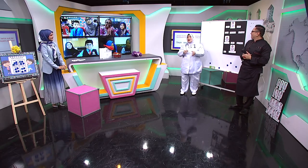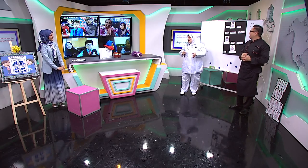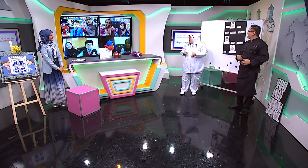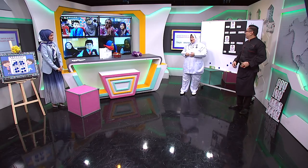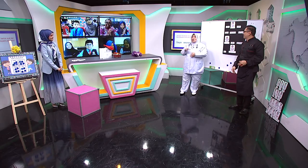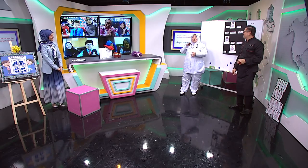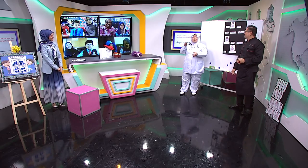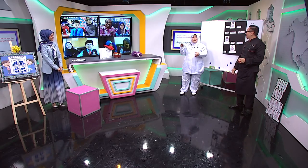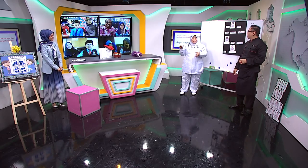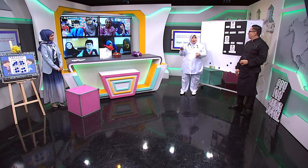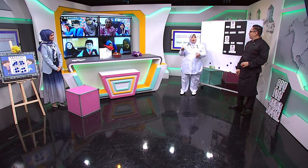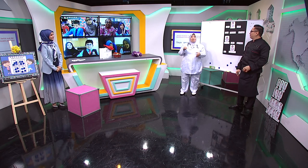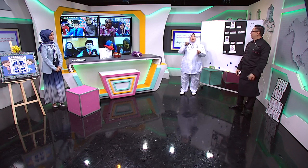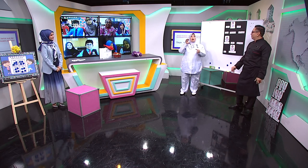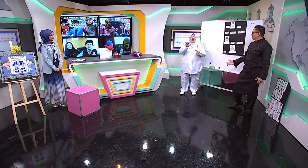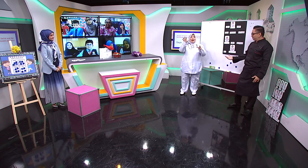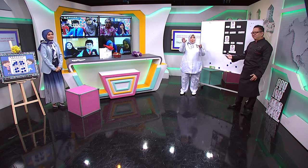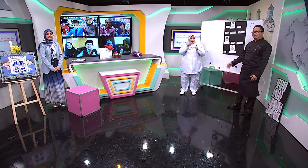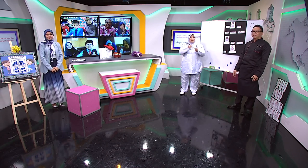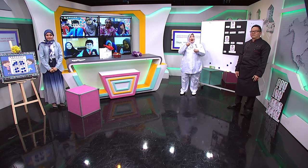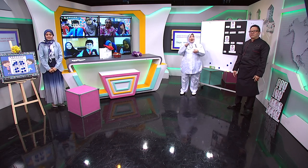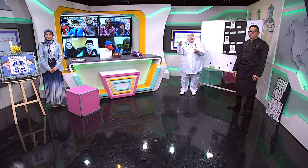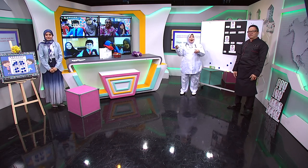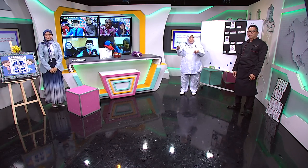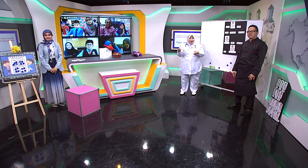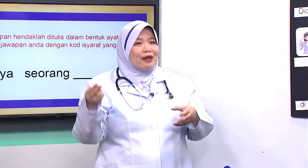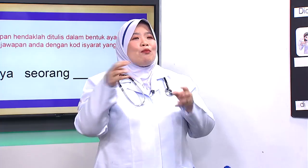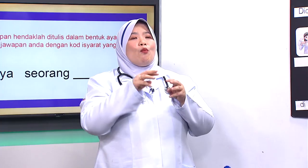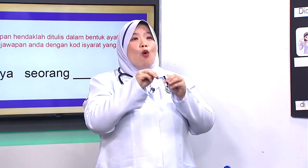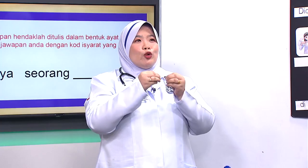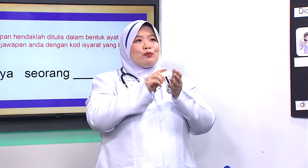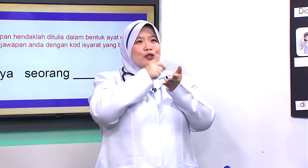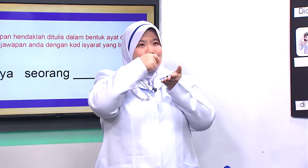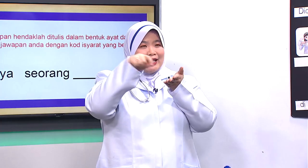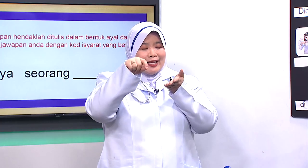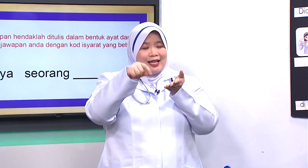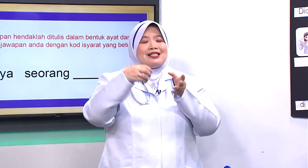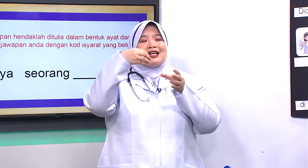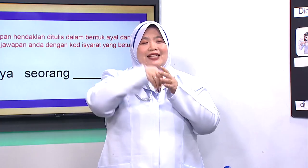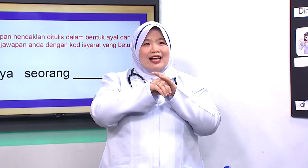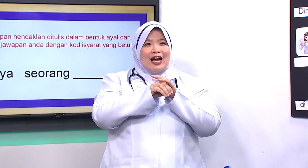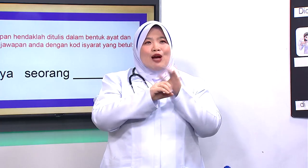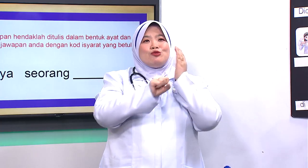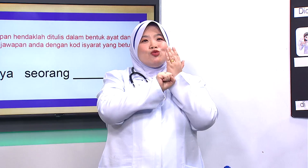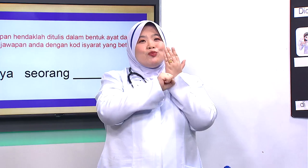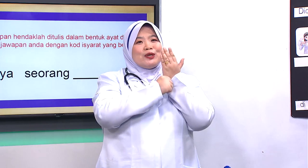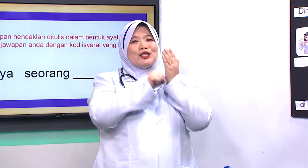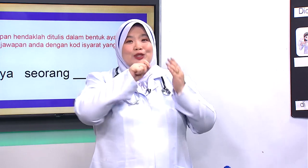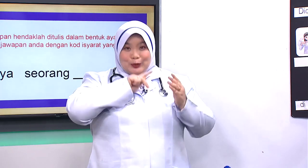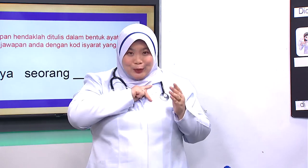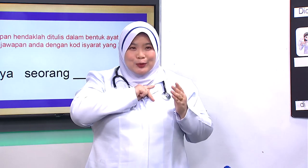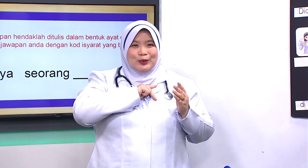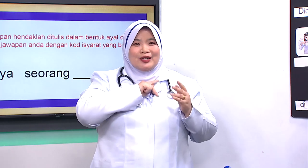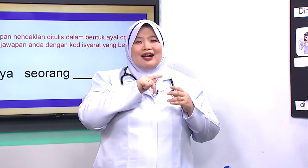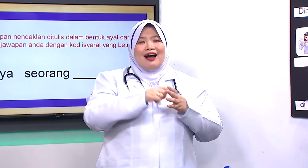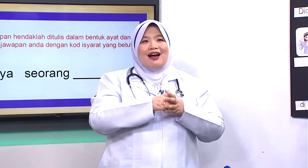Okey. Murid-murid boleh dapat bahan-bahan modul bertulis dalam